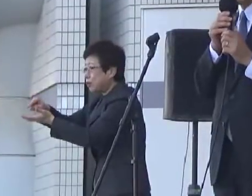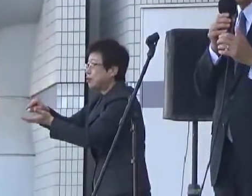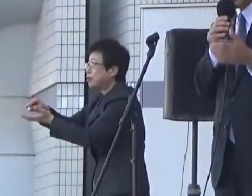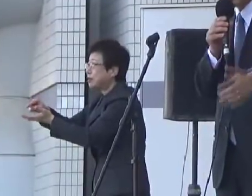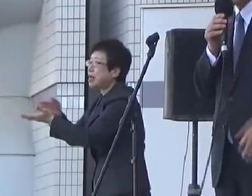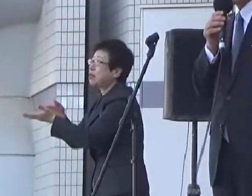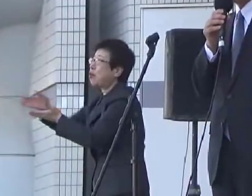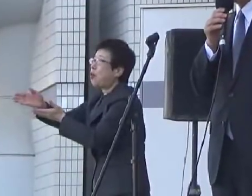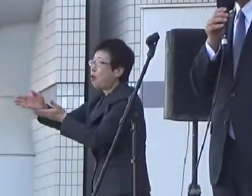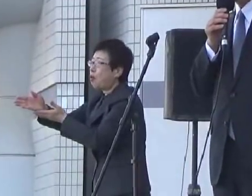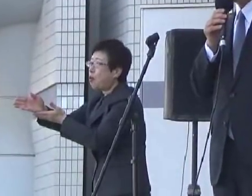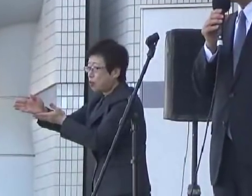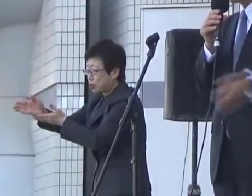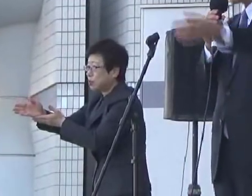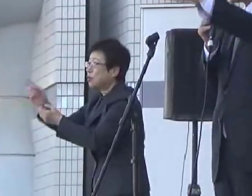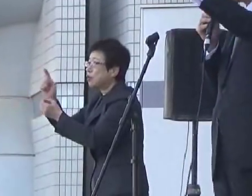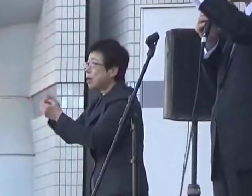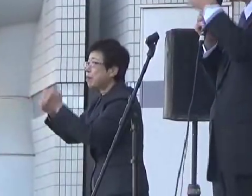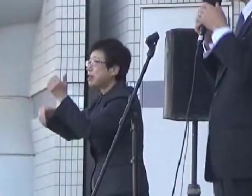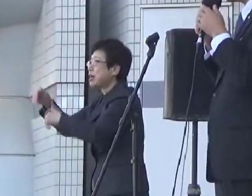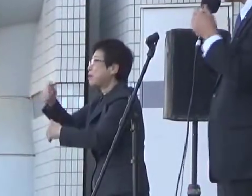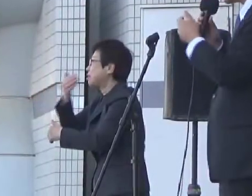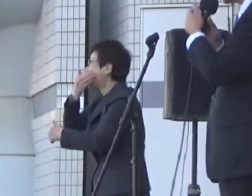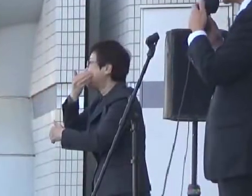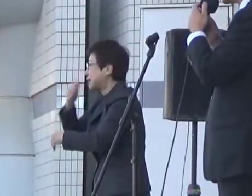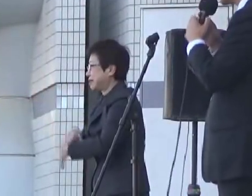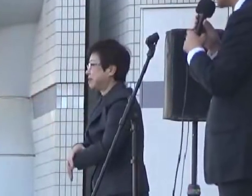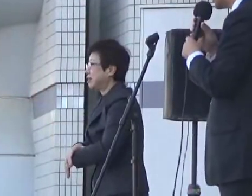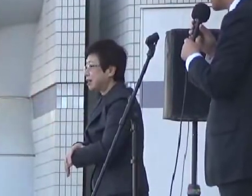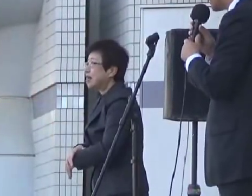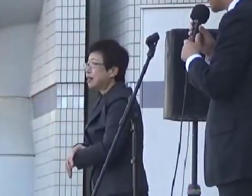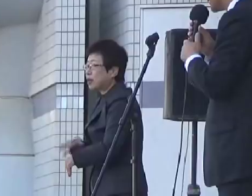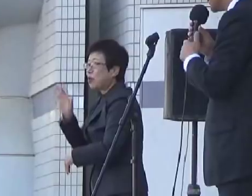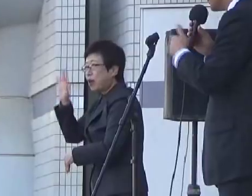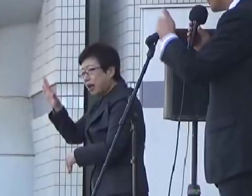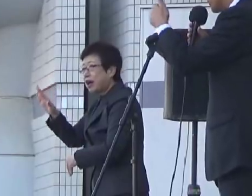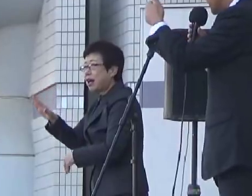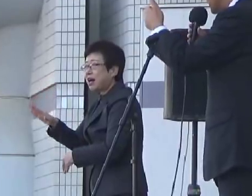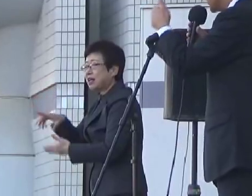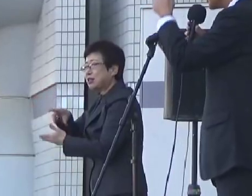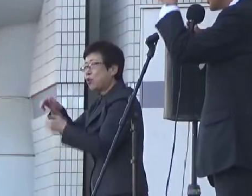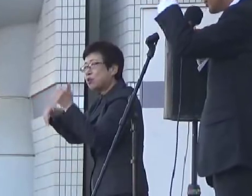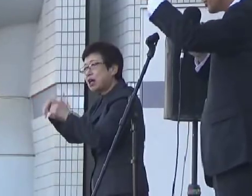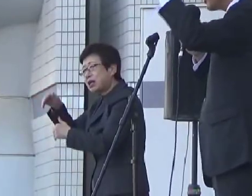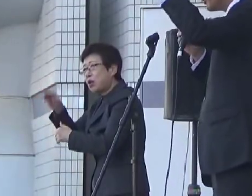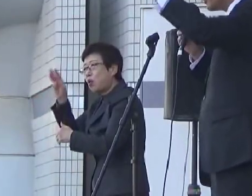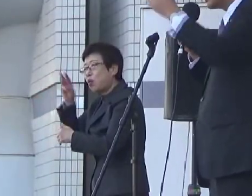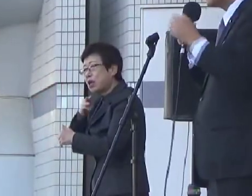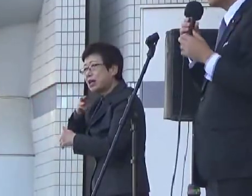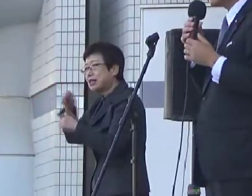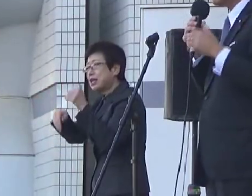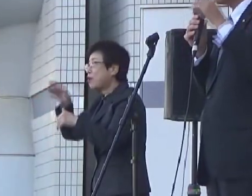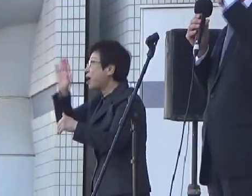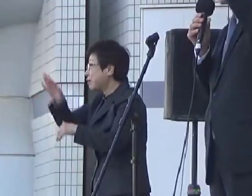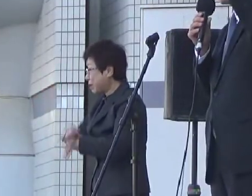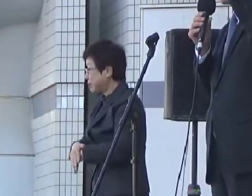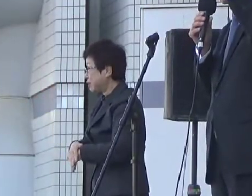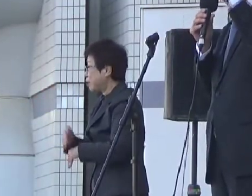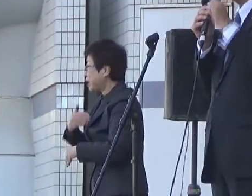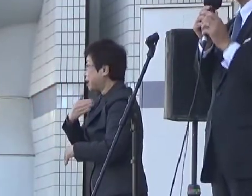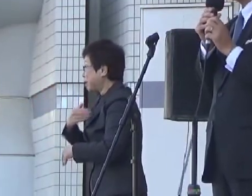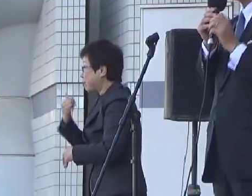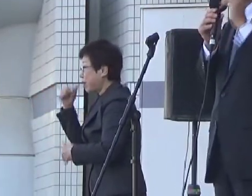には選挙も大事ですので、今もう本当統一地方選挙、参議院選挙続いていきます。もうとにかくこの法案を我々